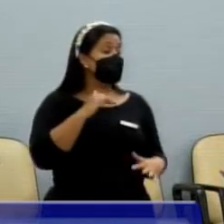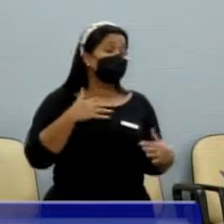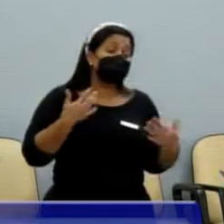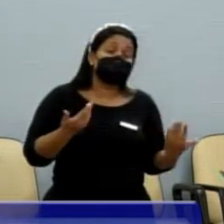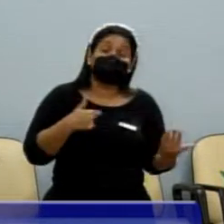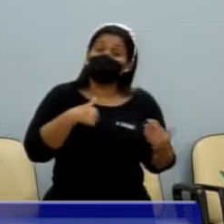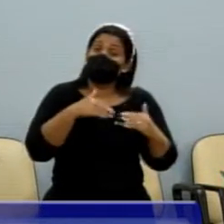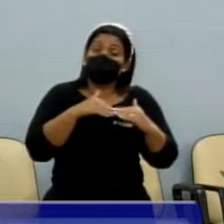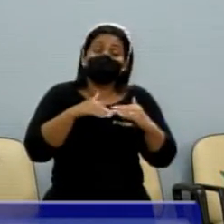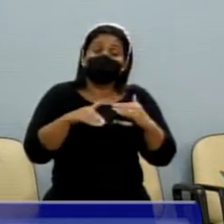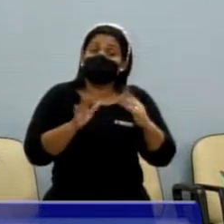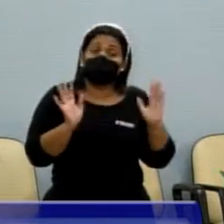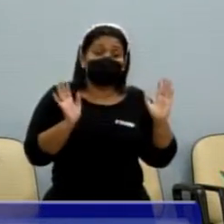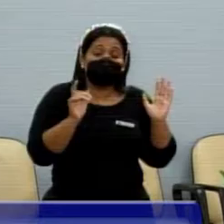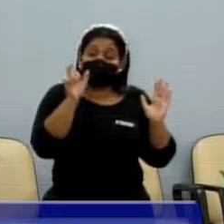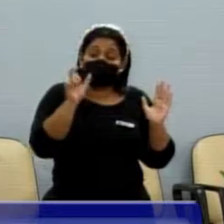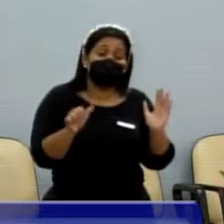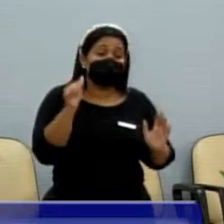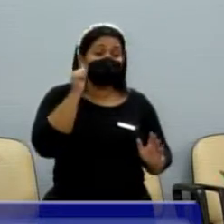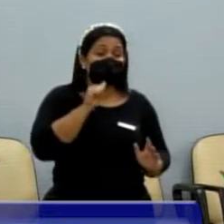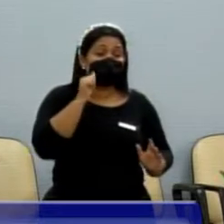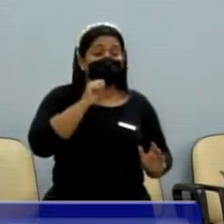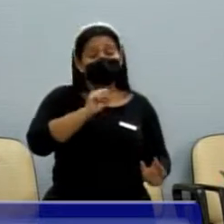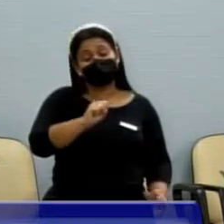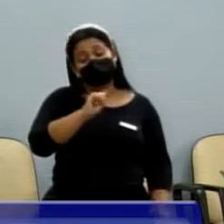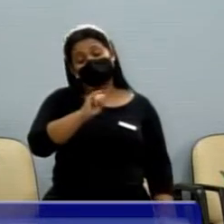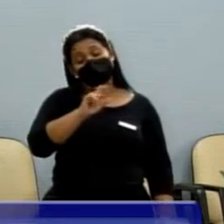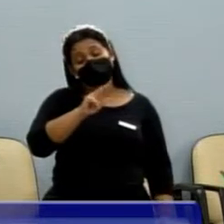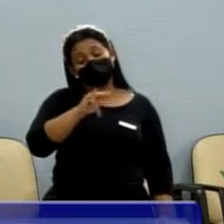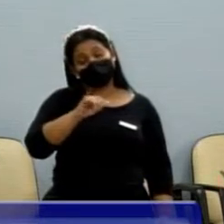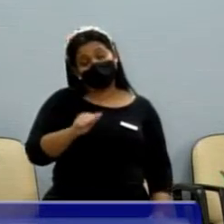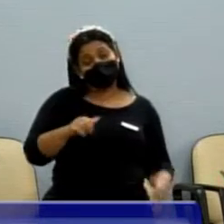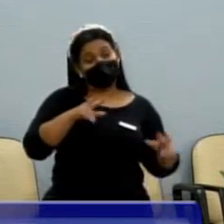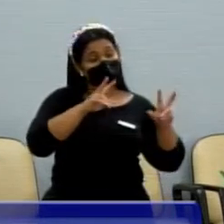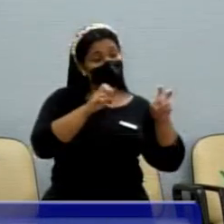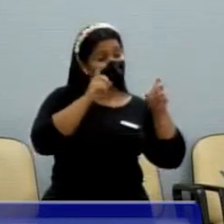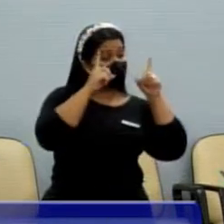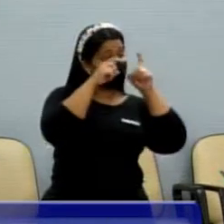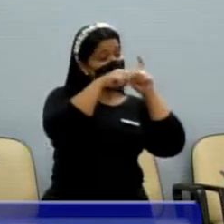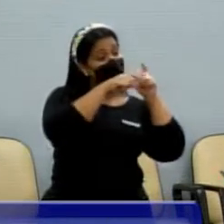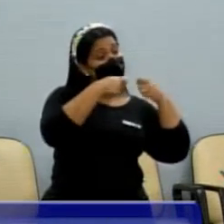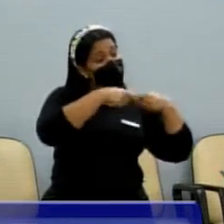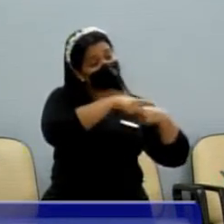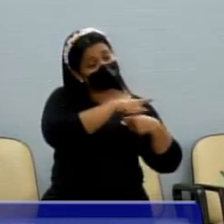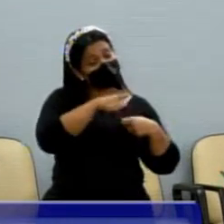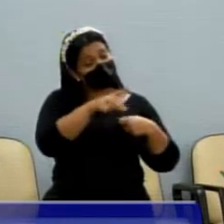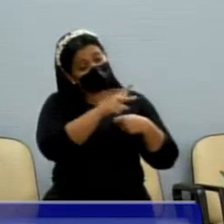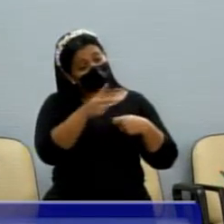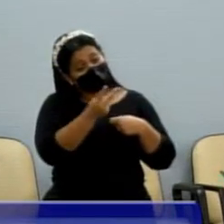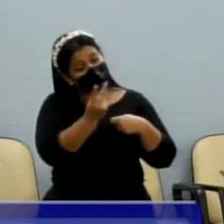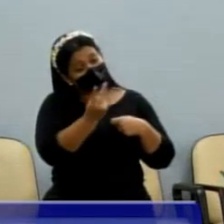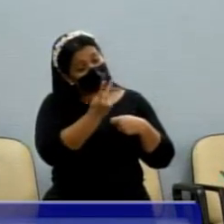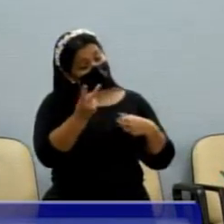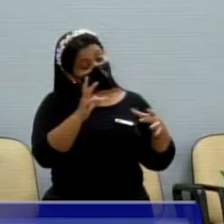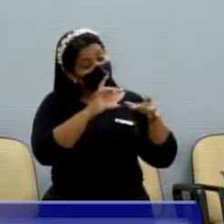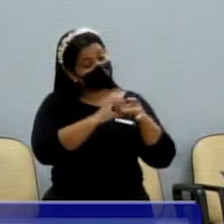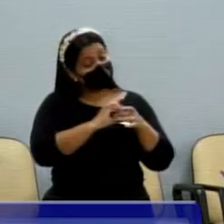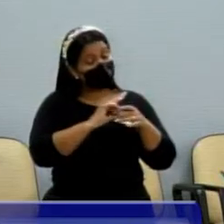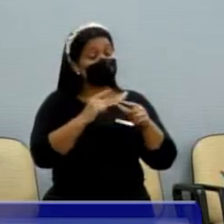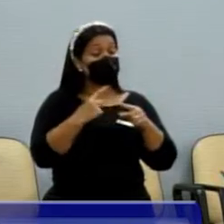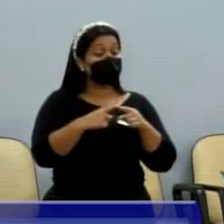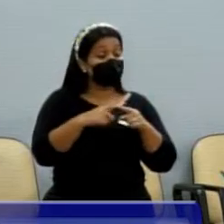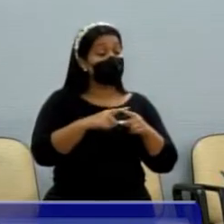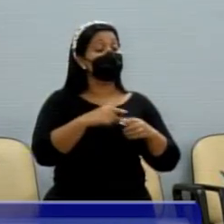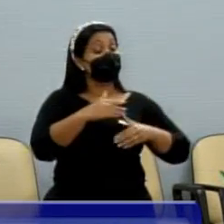não concordei com a Sílvia questão do aldenis pesquisar precisa estar os dois para que